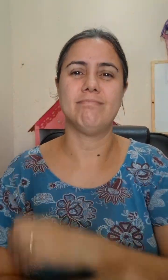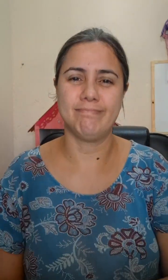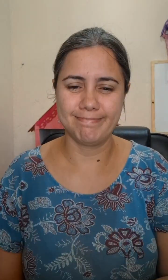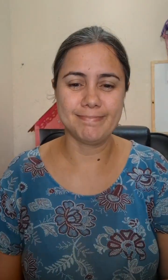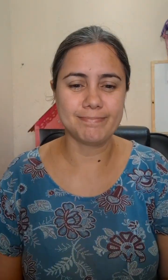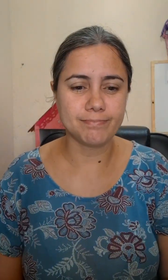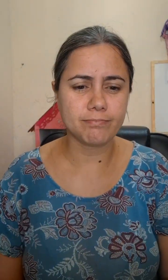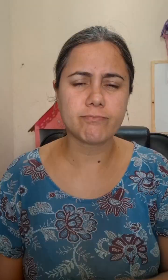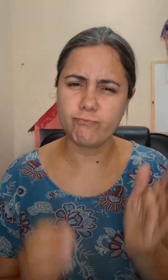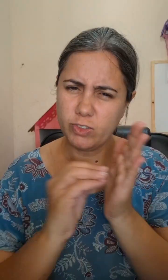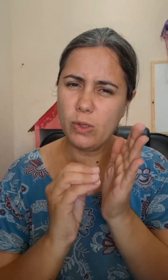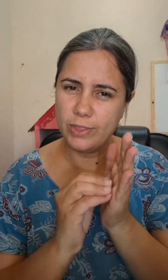Moisés